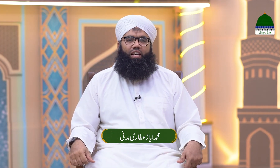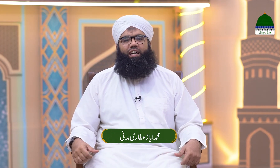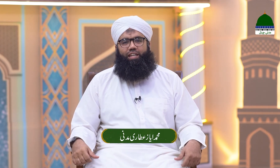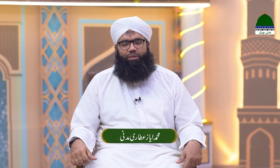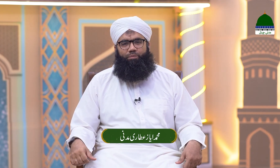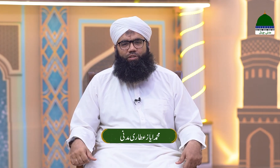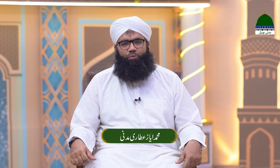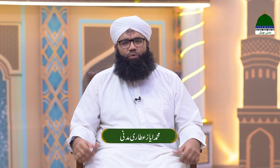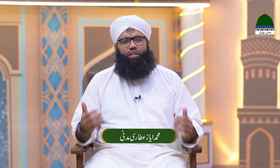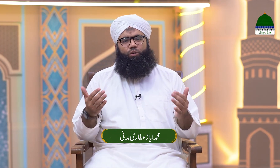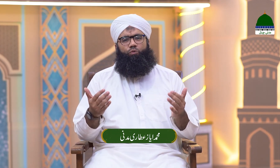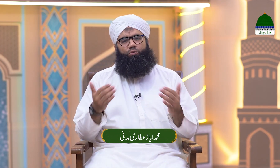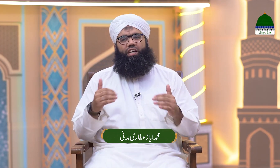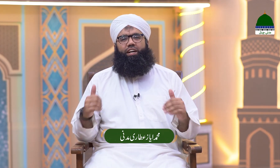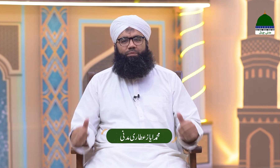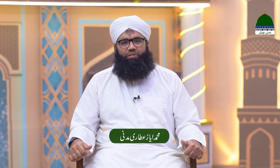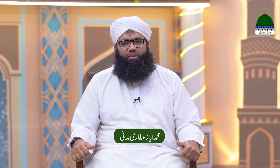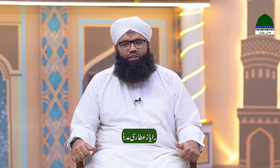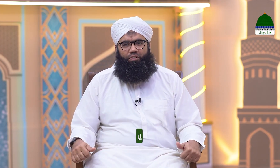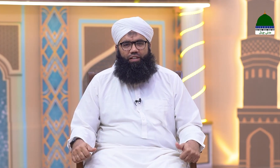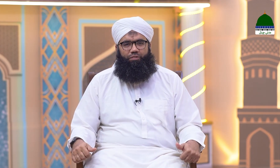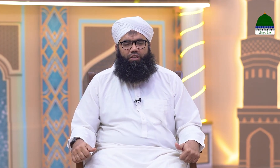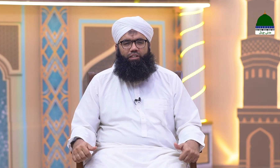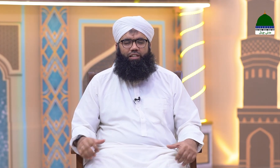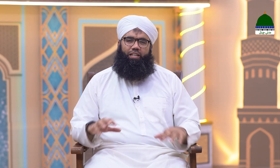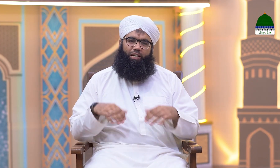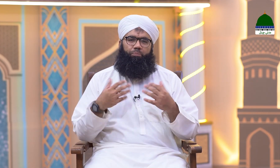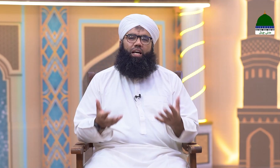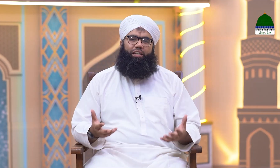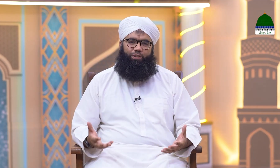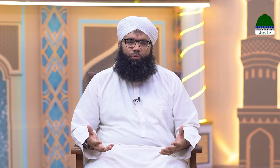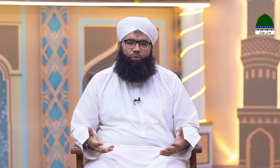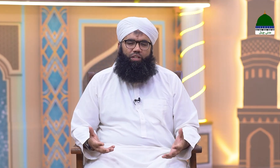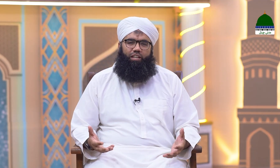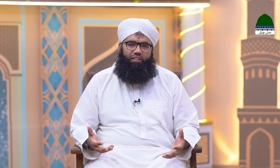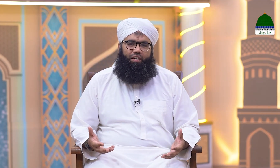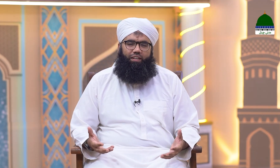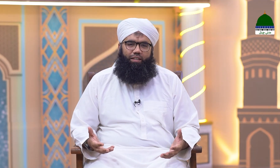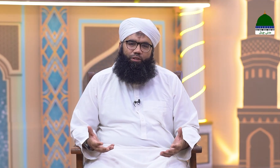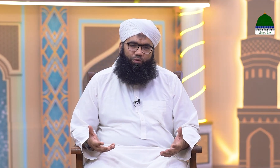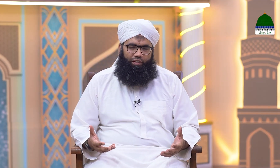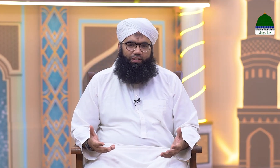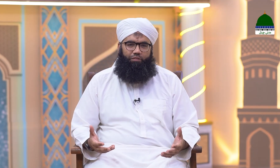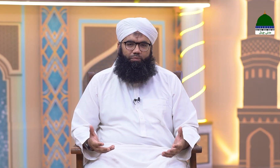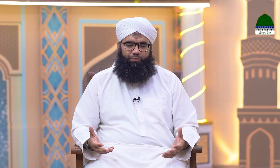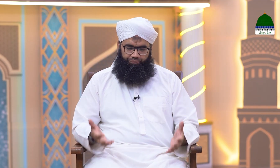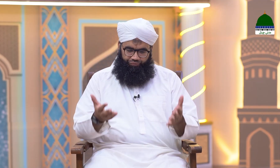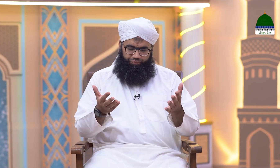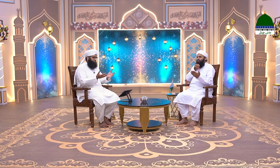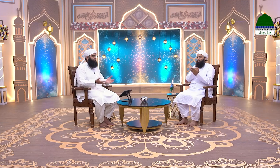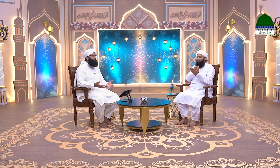ہو۔ اللہ کریم ہم سب کو حضور جان عالم صلی اللہ علیہ وآلہ وسلم کی ان پیاری اداؤں کو اختیار کرنے کی توفیق عطا